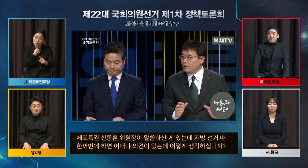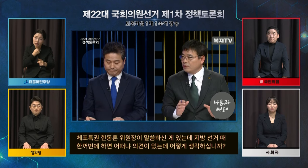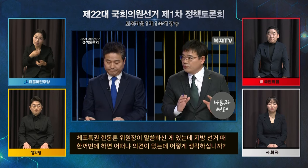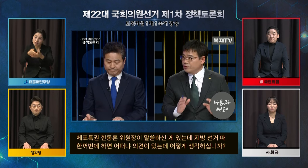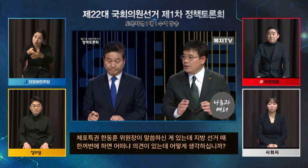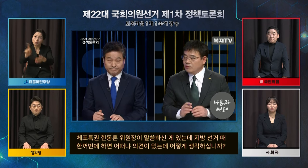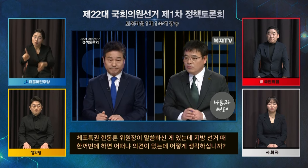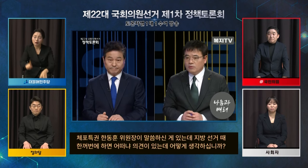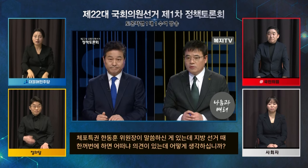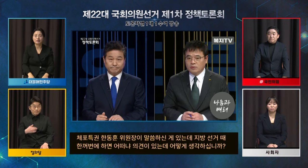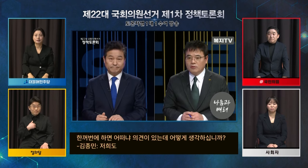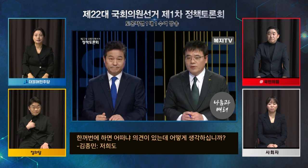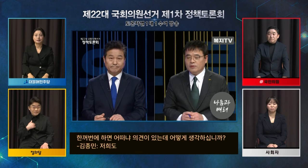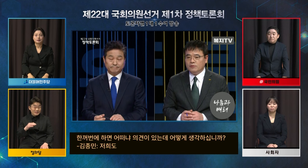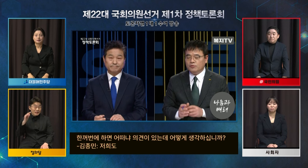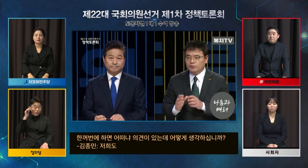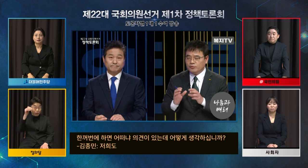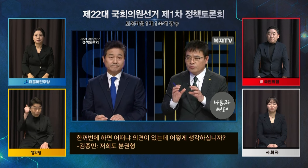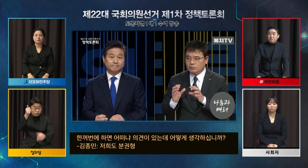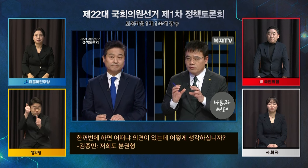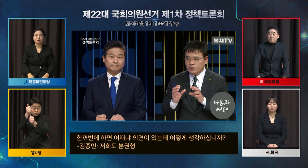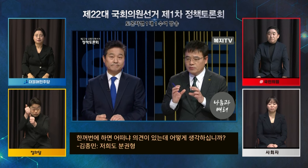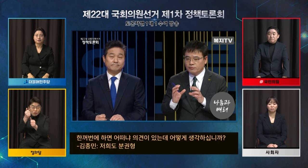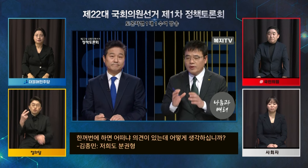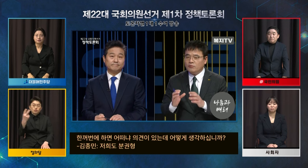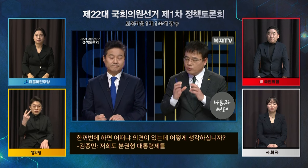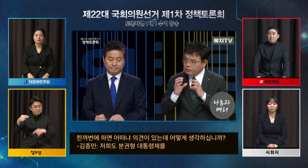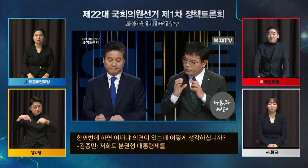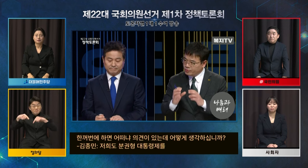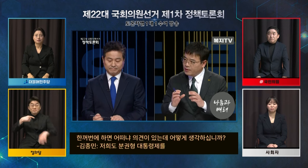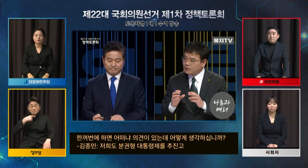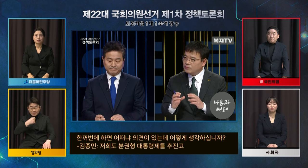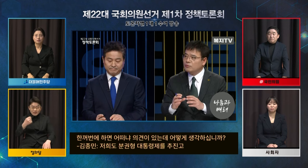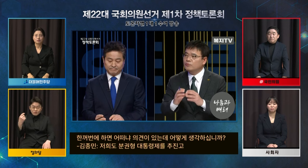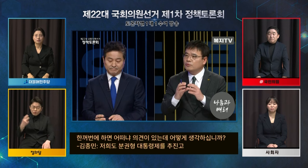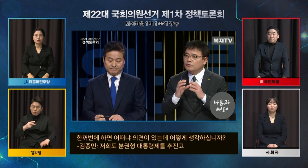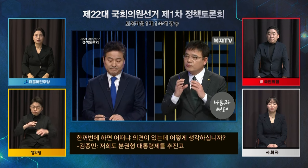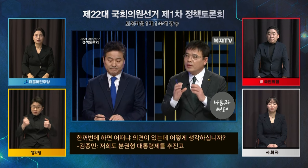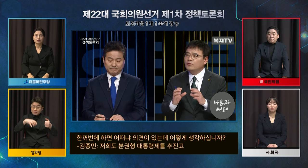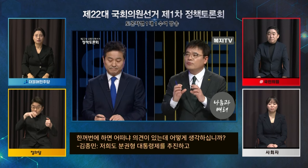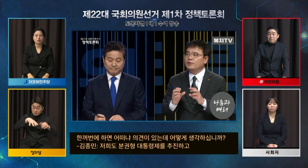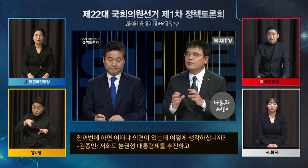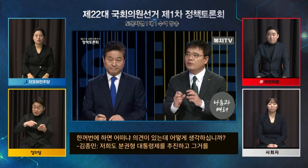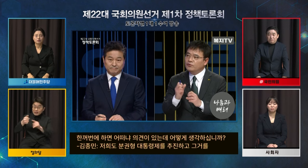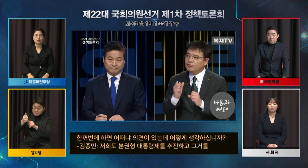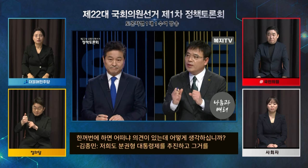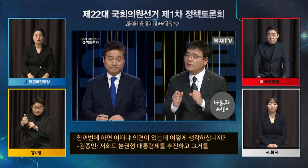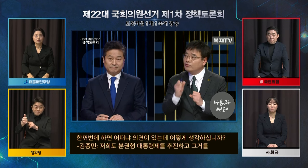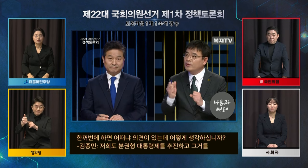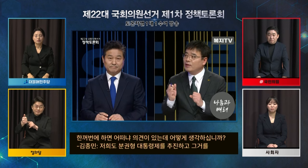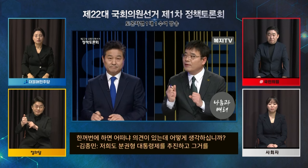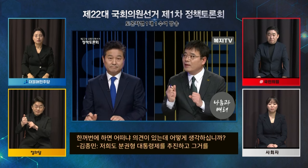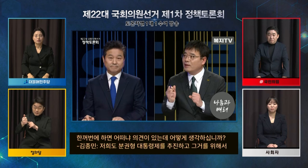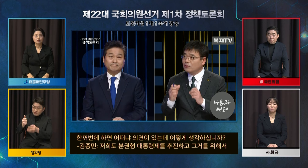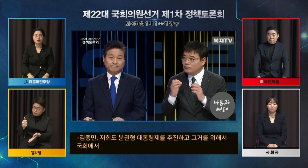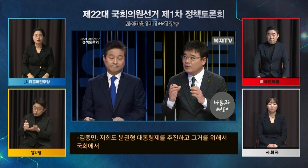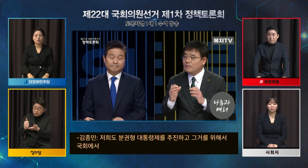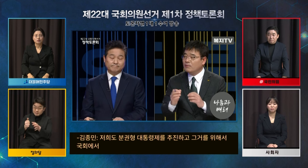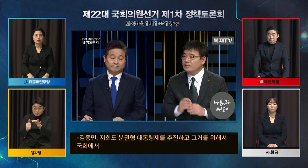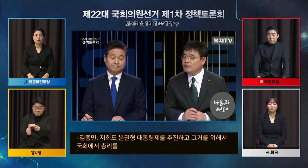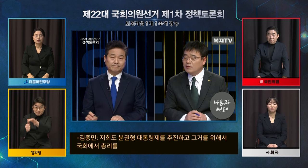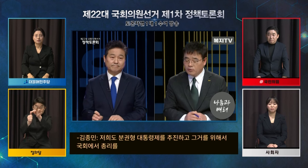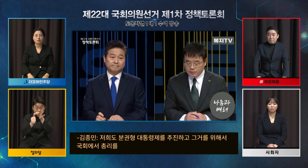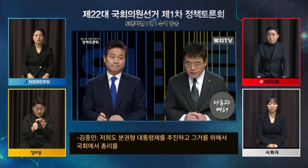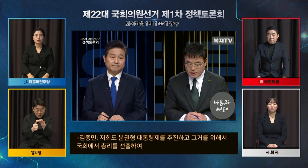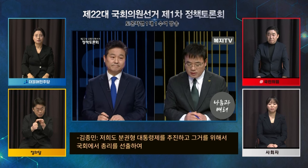대통령제를 추진하고 그걸 위해서는 국회가 총리를 추천하거나 또는 국회가 총리를 선출하여 추천하거나 이런 두